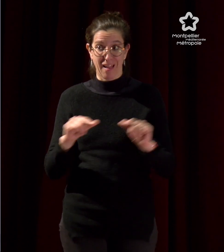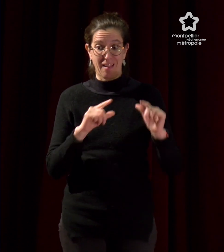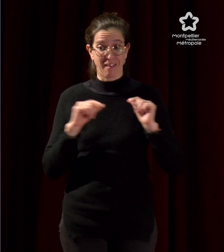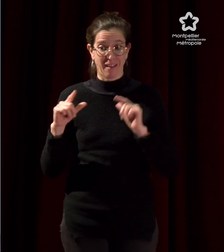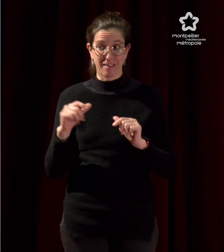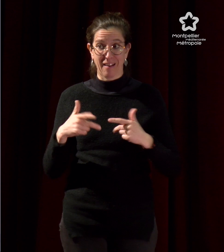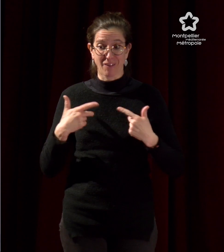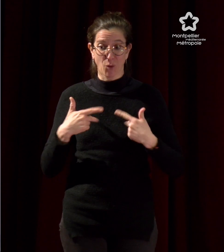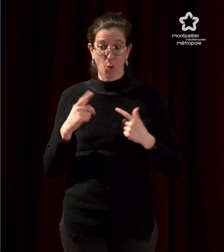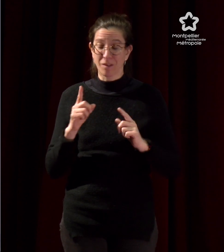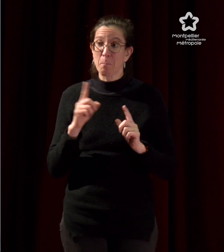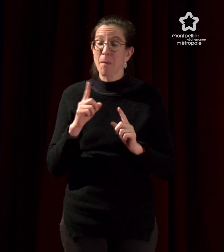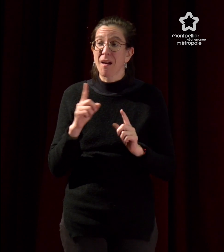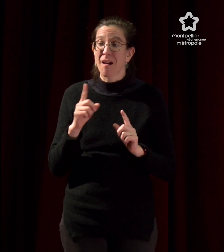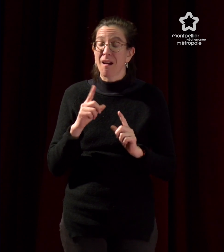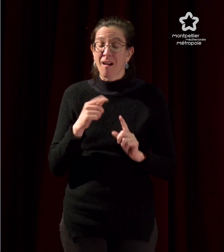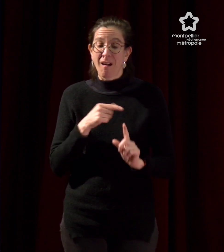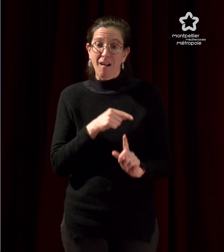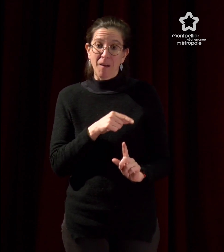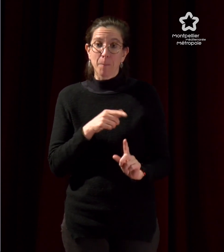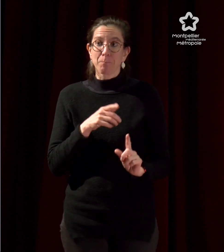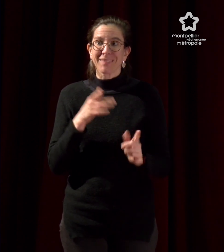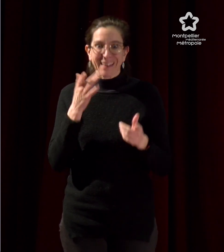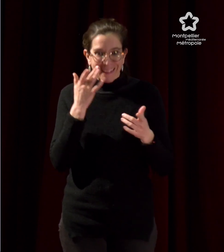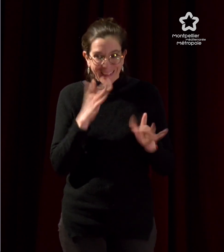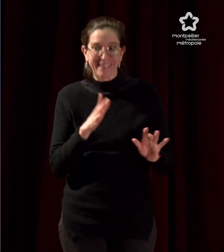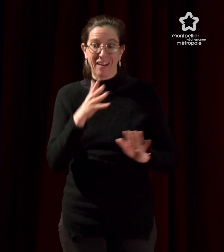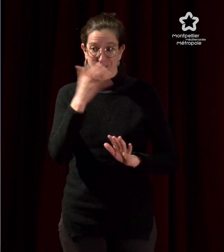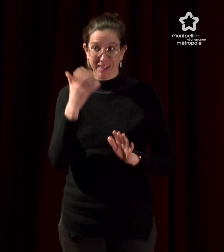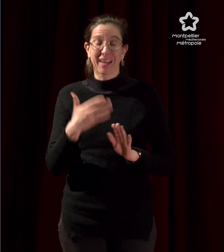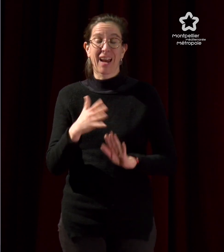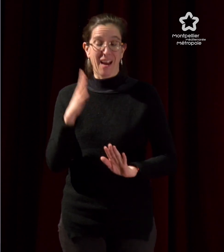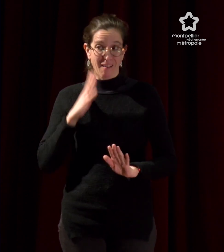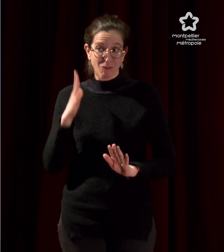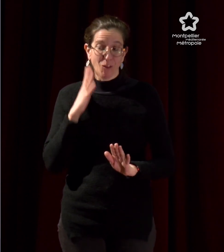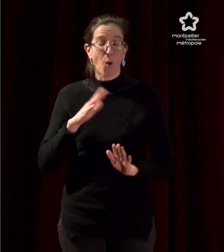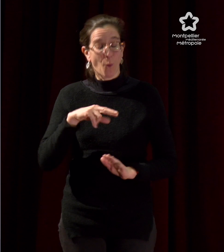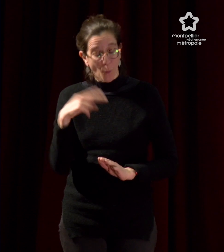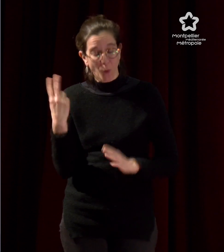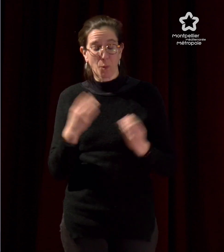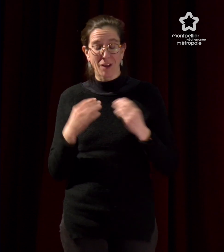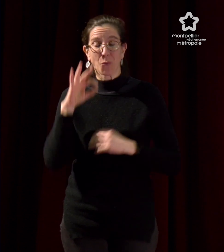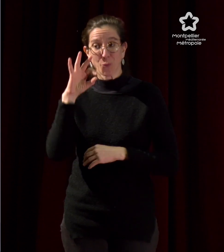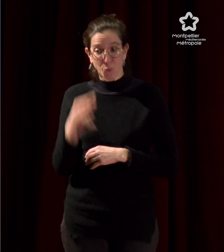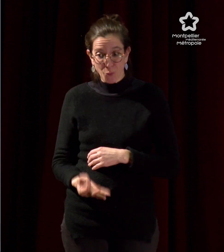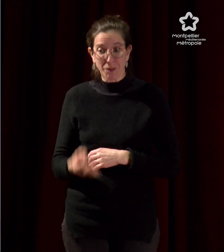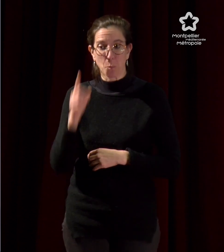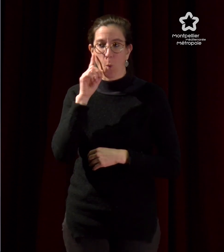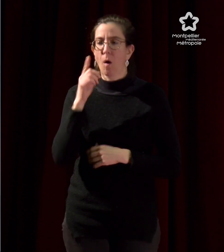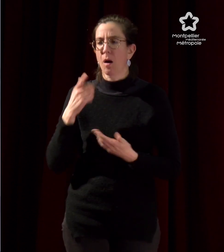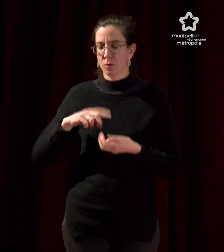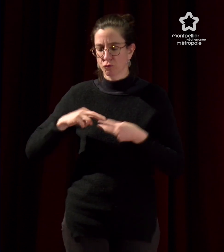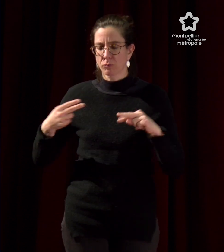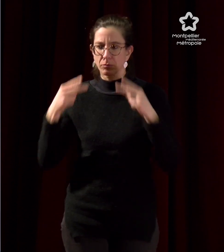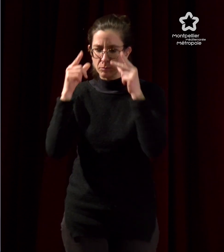jours. On aurait d'autres sorties avant parce que dans le génome de Néandertal,